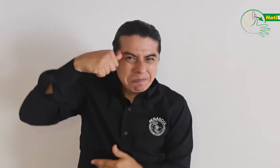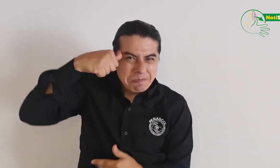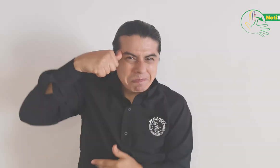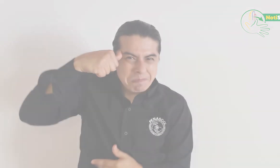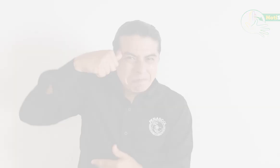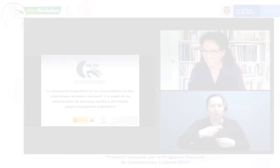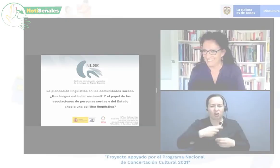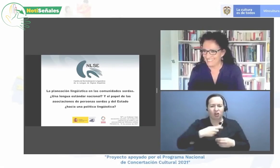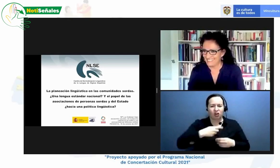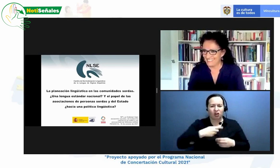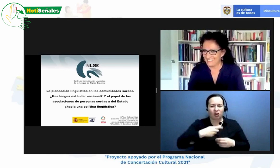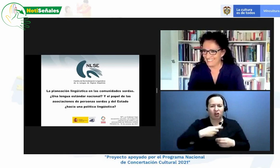recuerdan?